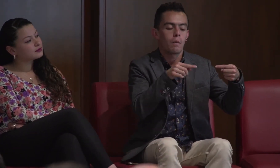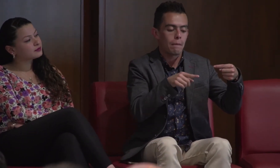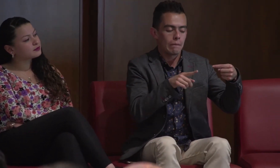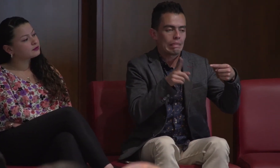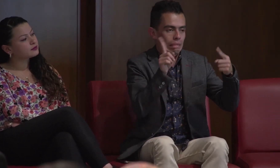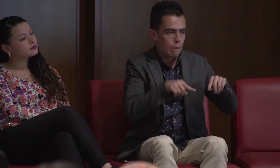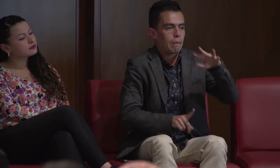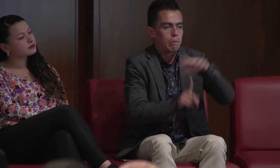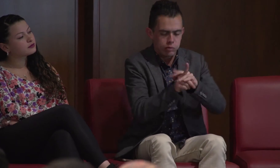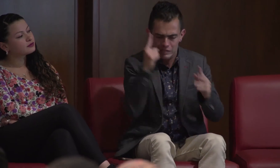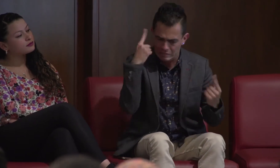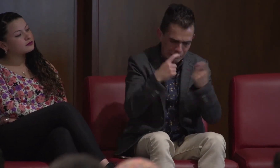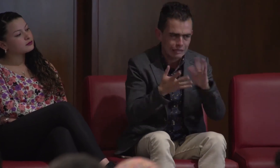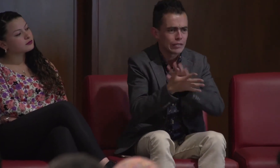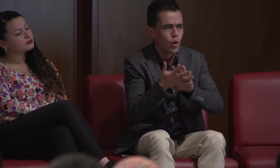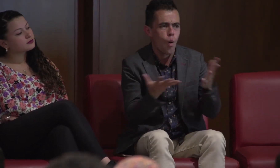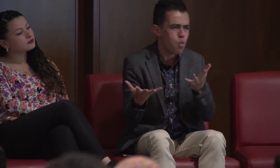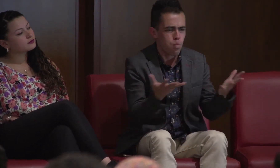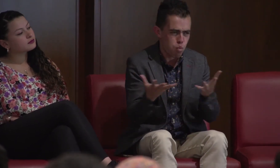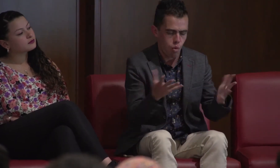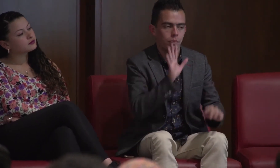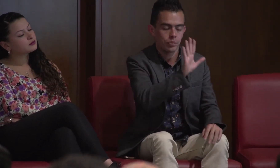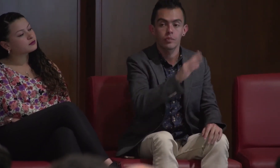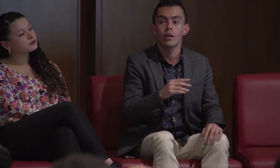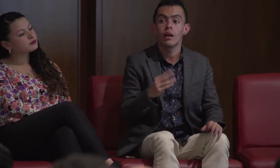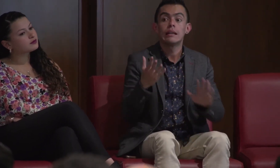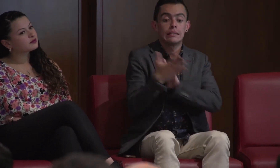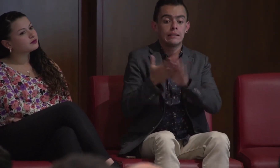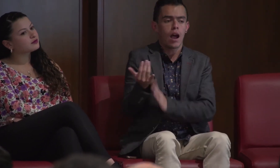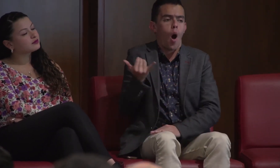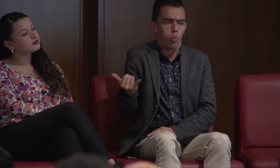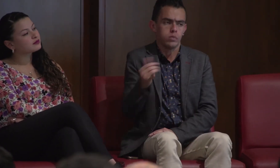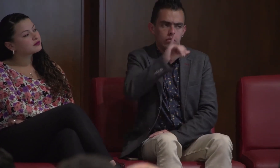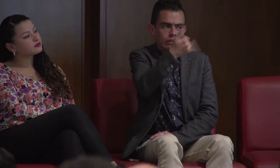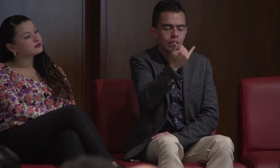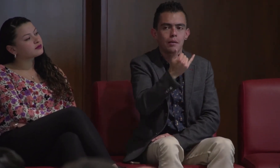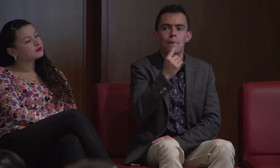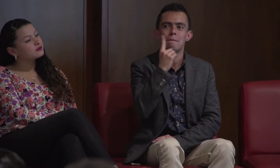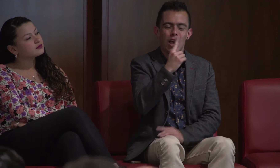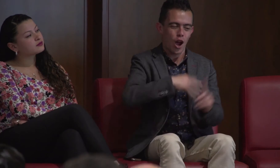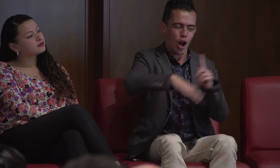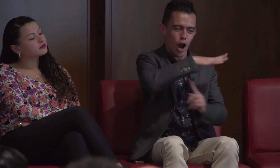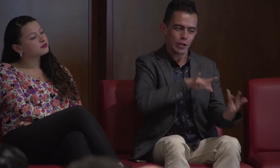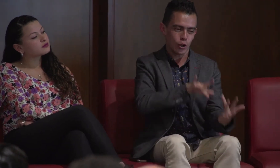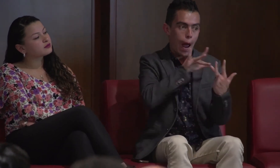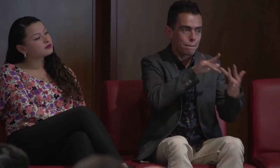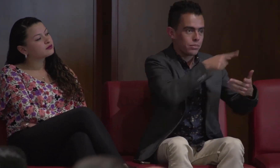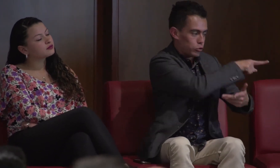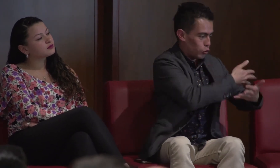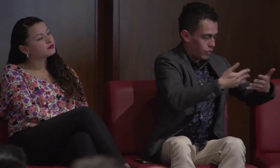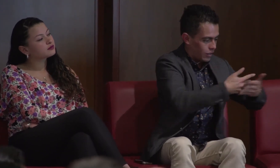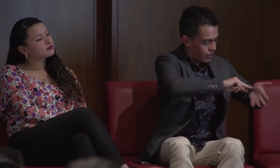la palabra conflicto también generó mucho debate y mucha discusión en los equipos de trabajo. Sí existe la